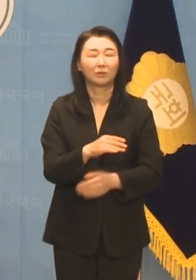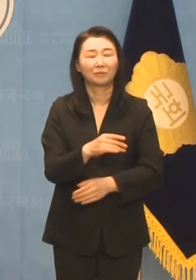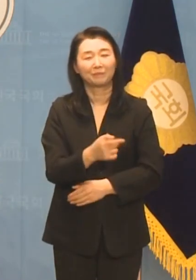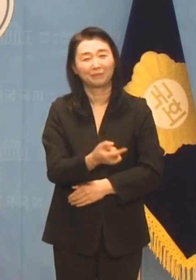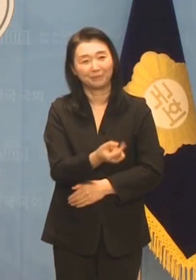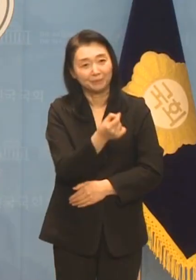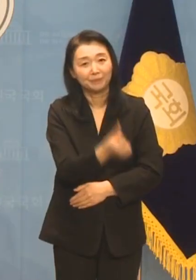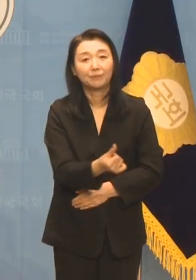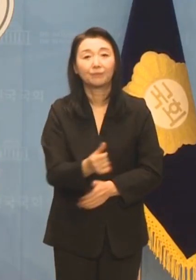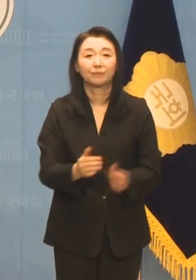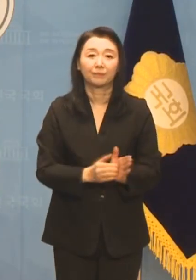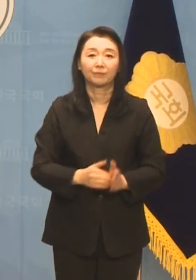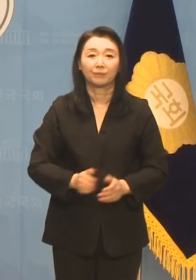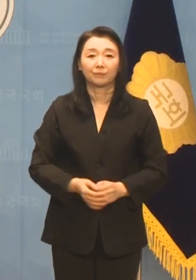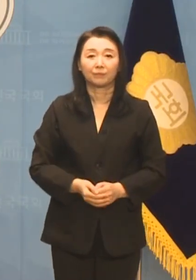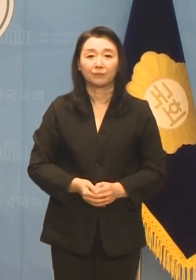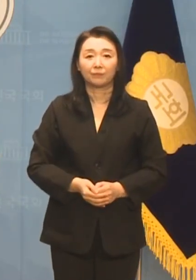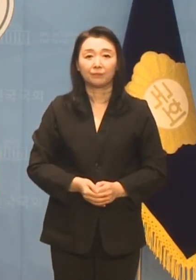문제일 뿐입니다.